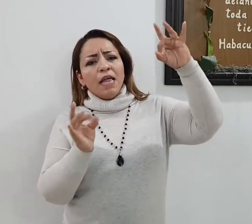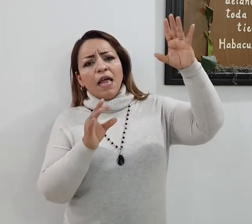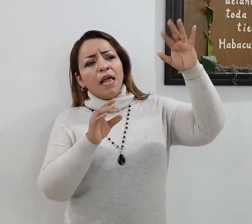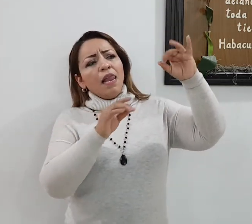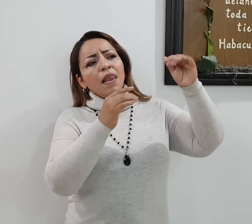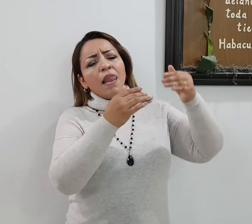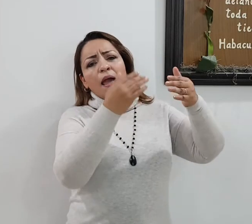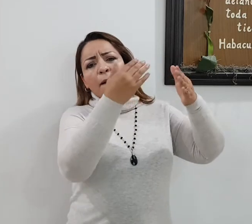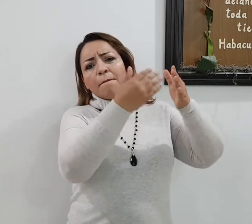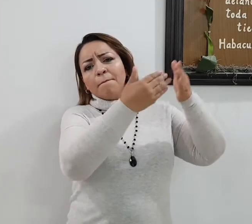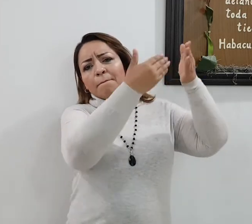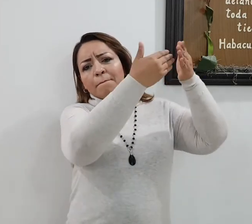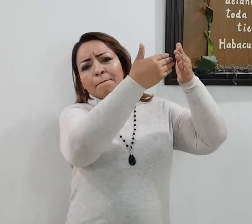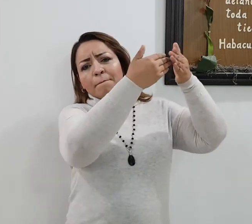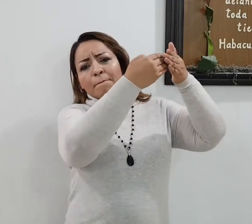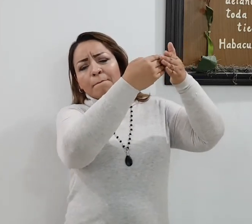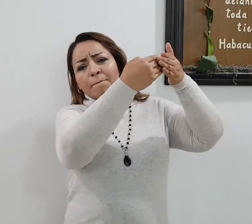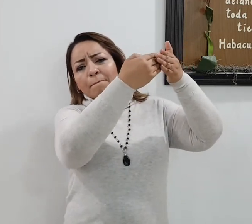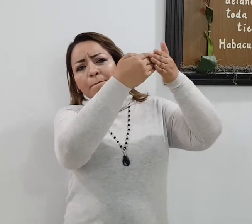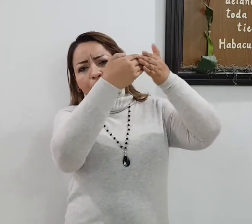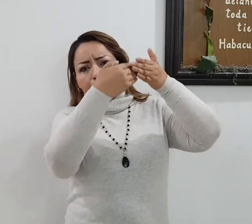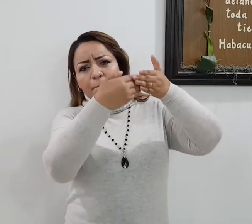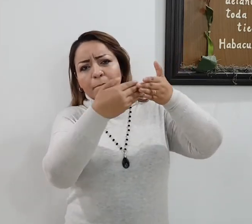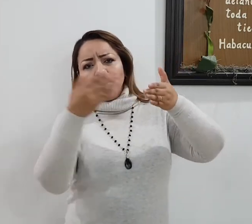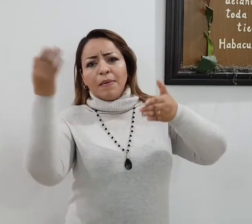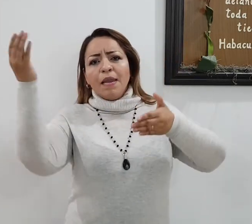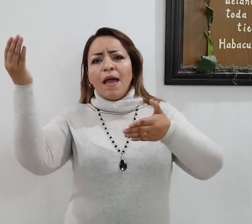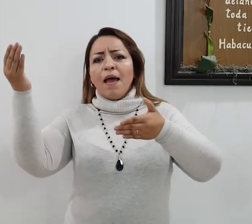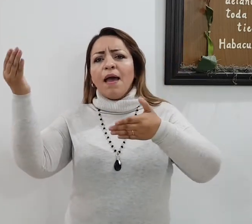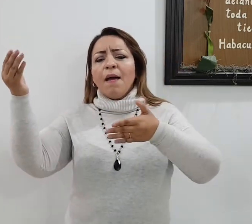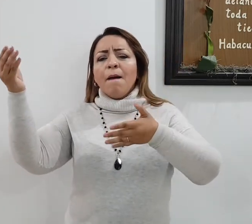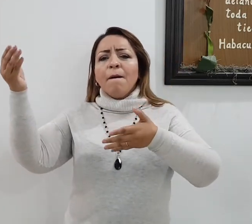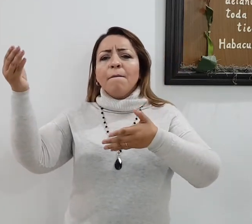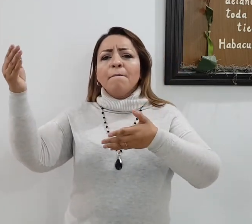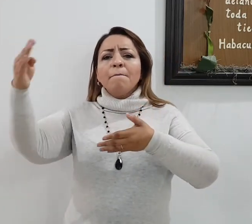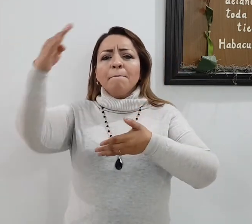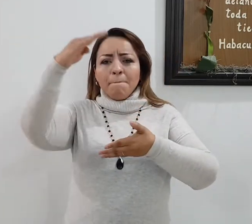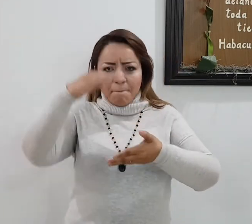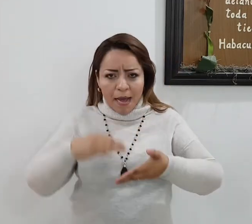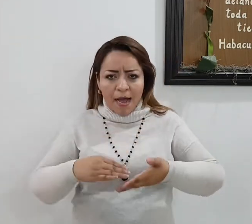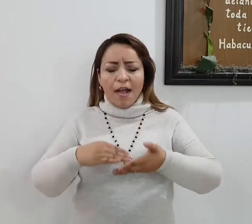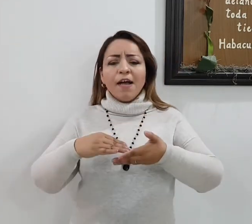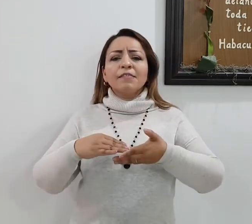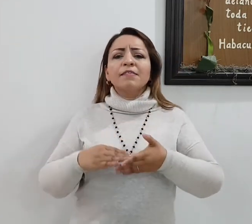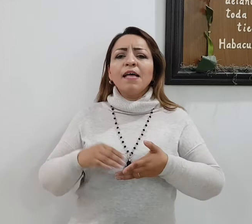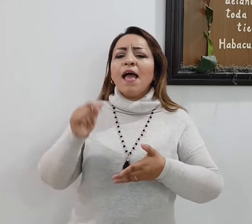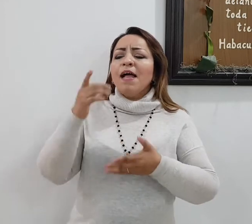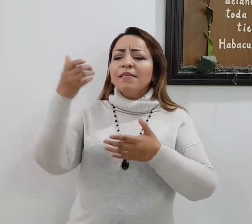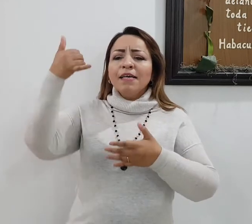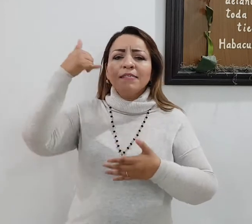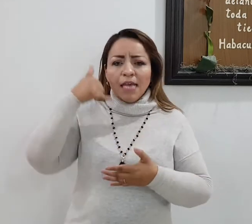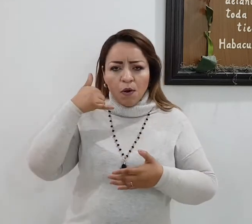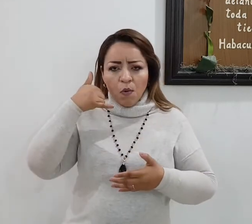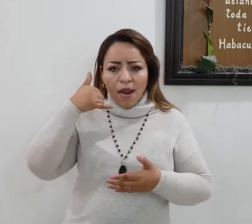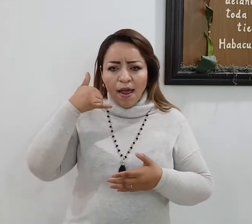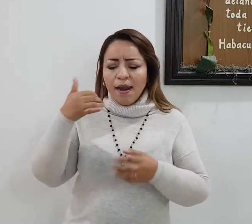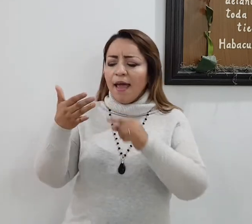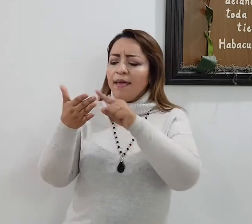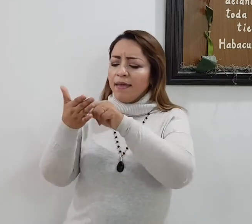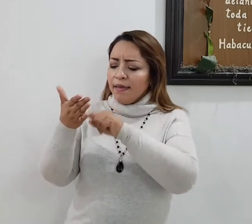octubre lee un libro de motivación personal, en noviembre lee una